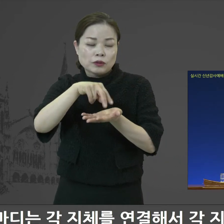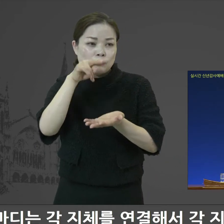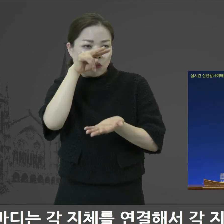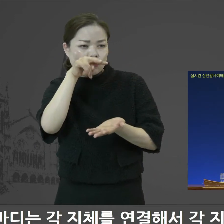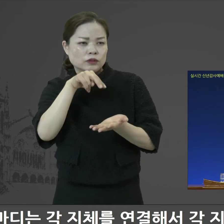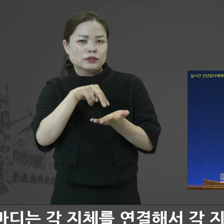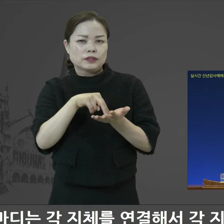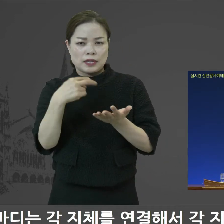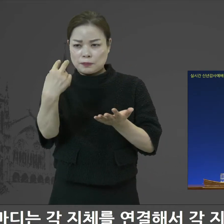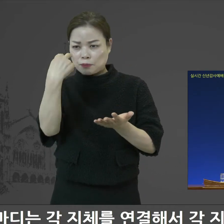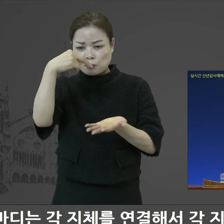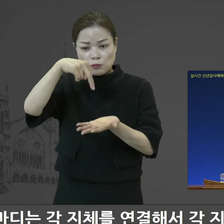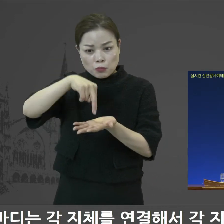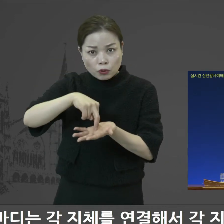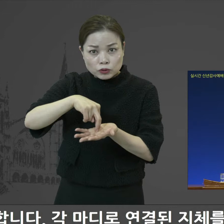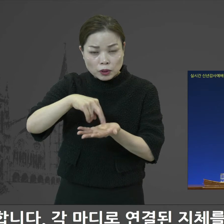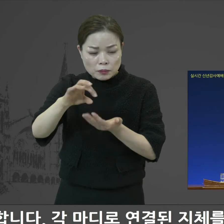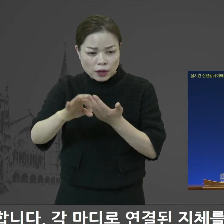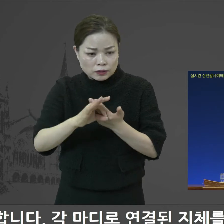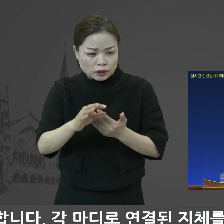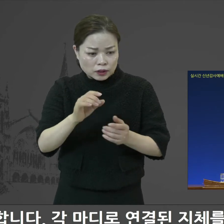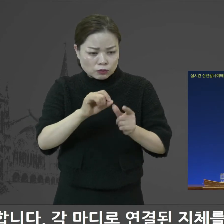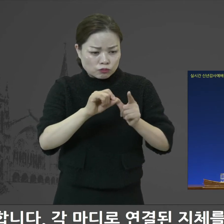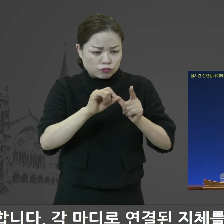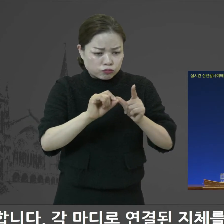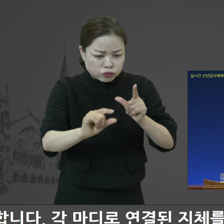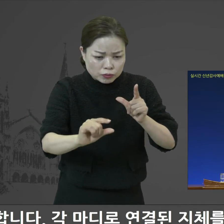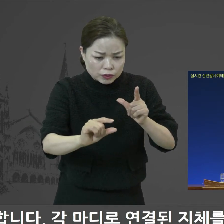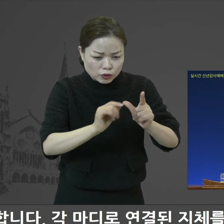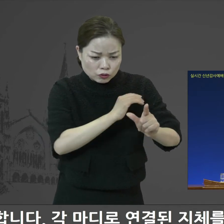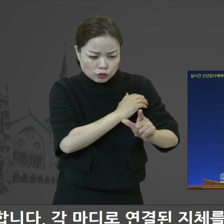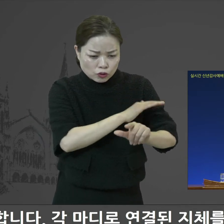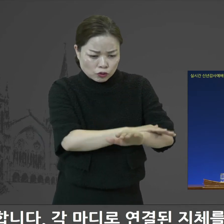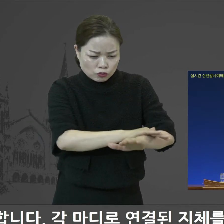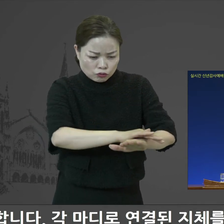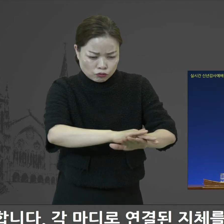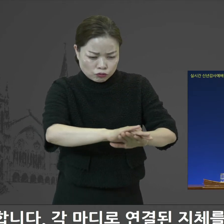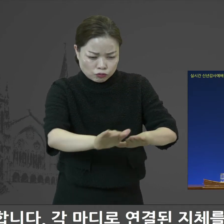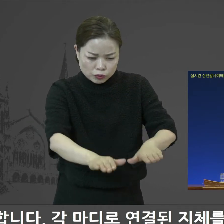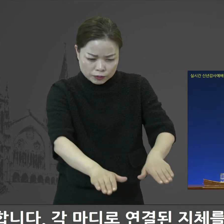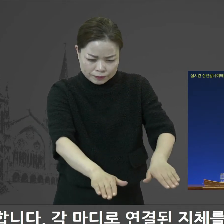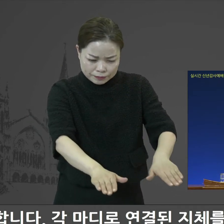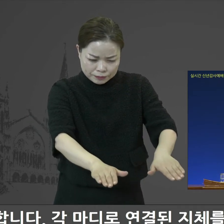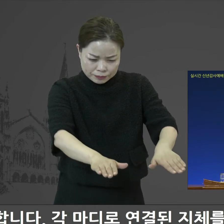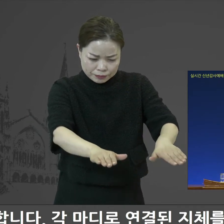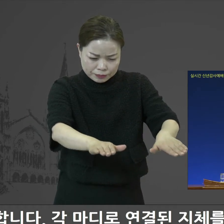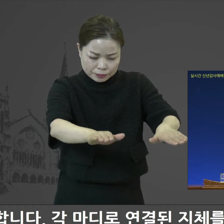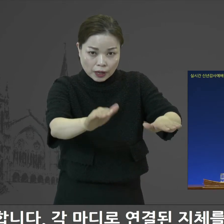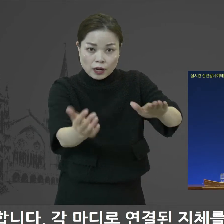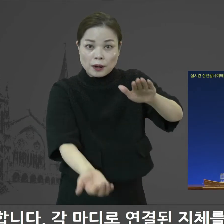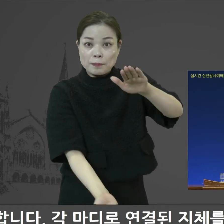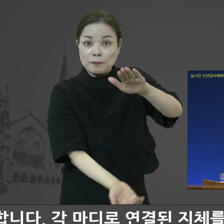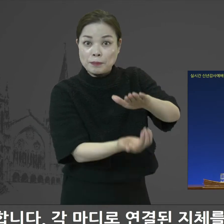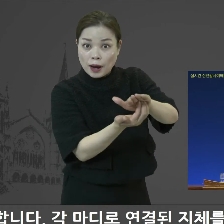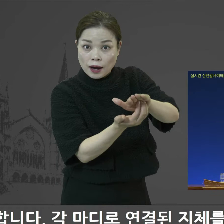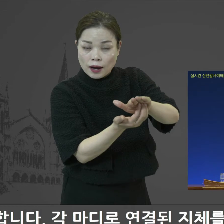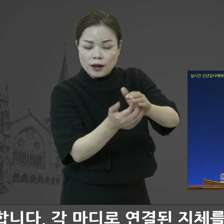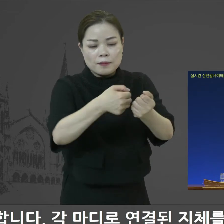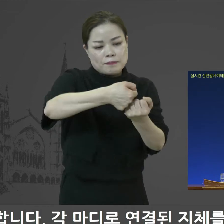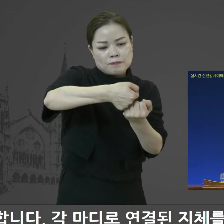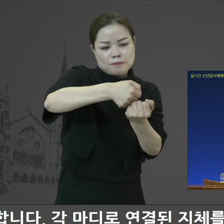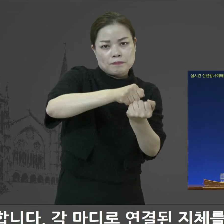이 부분이 충분히 성장하기로 되어 있는 그 분량만큼 성장하게 하는 것, 이게